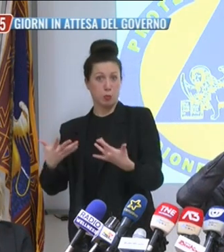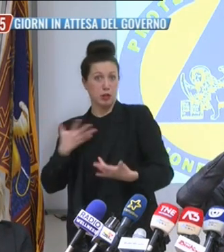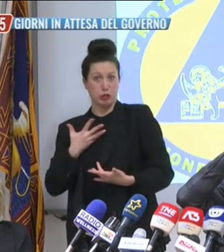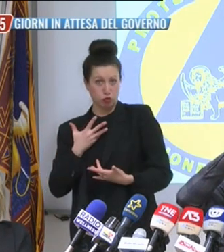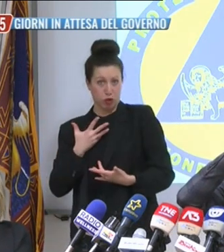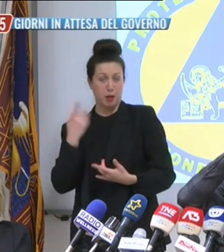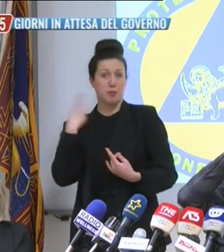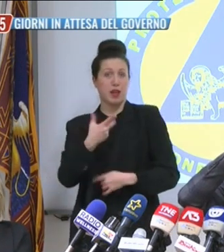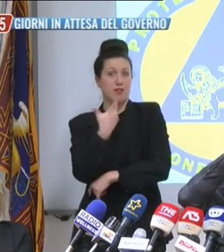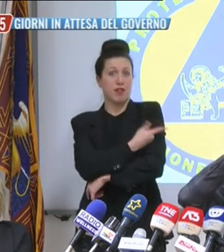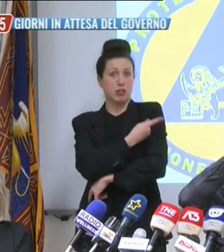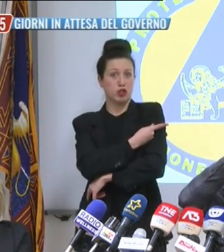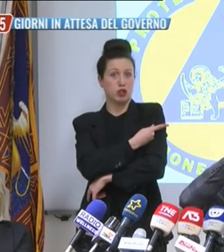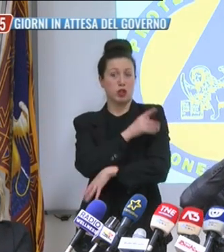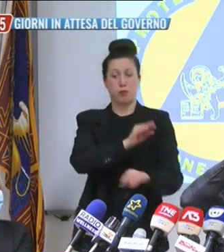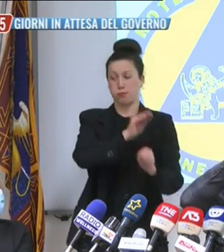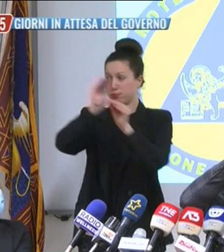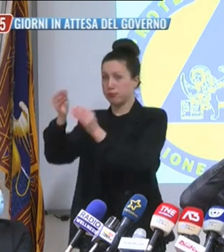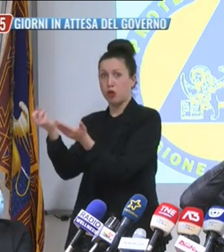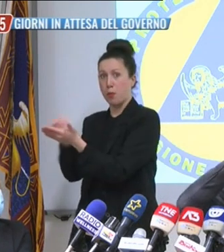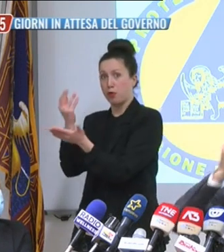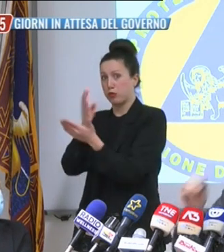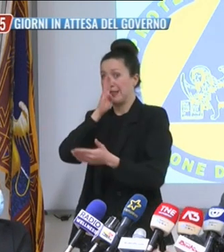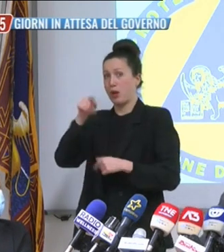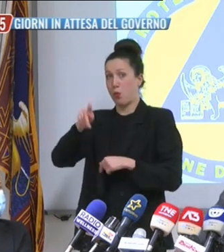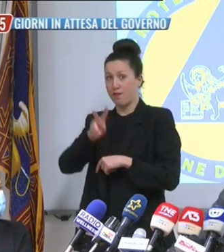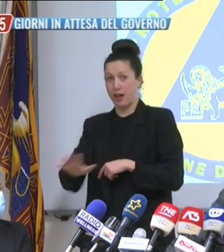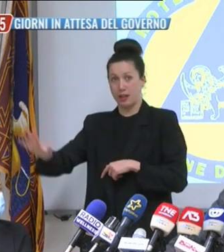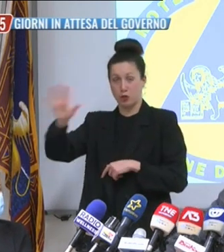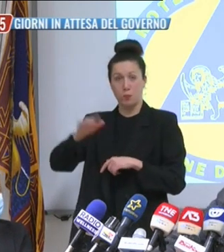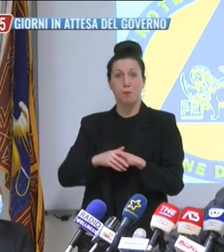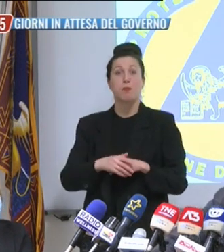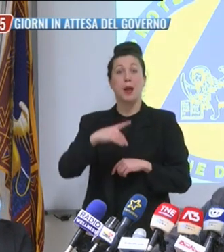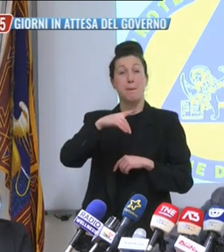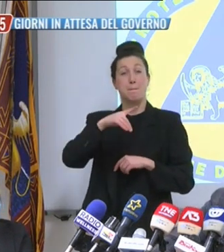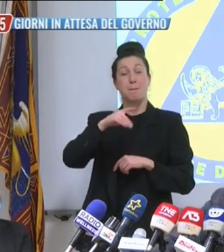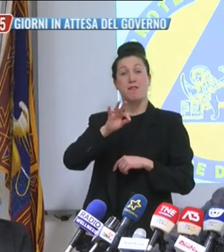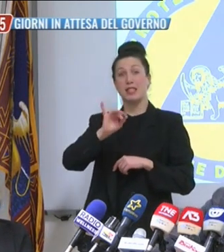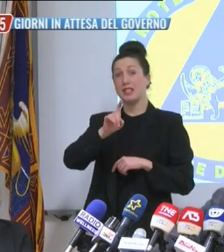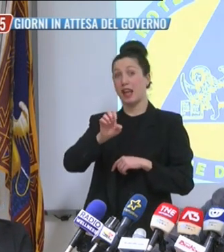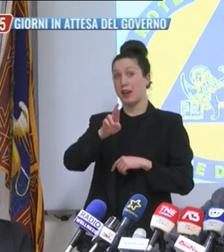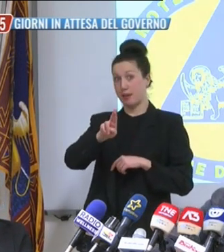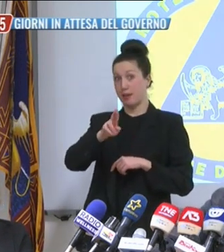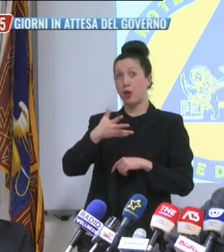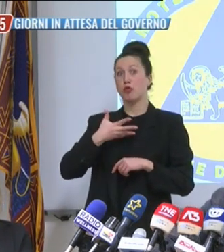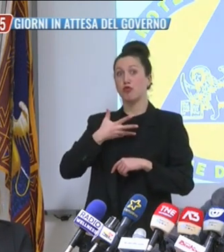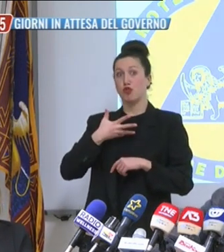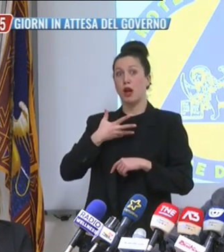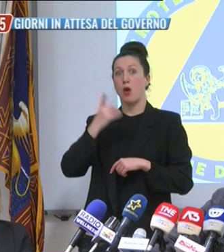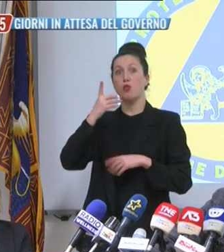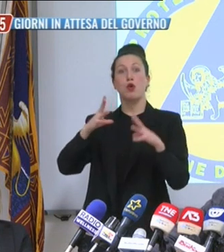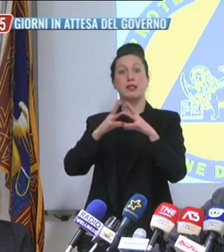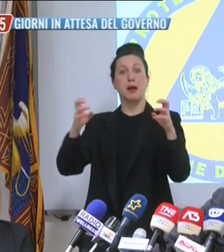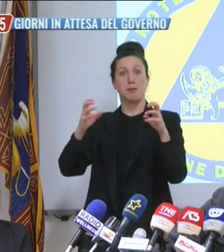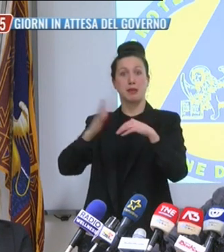dislocare produzioni. Considerate che ad esempio Pfizer ne ha una in Sicilia di stabilimento, ma da quel che mi risulta non si produce il vaccino